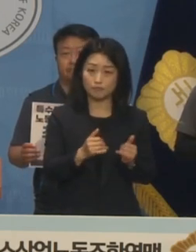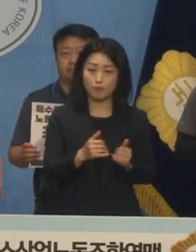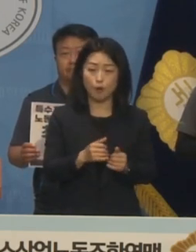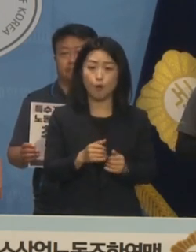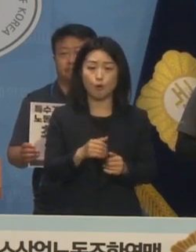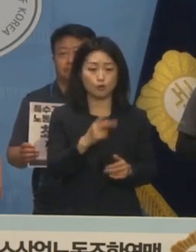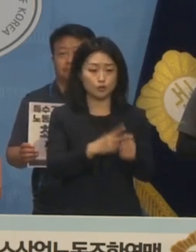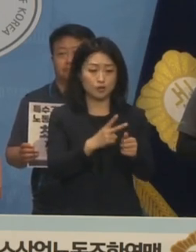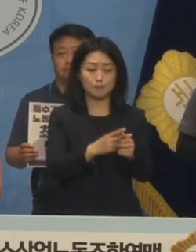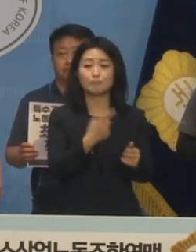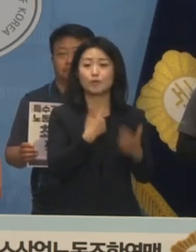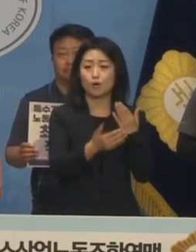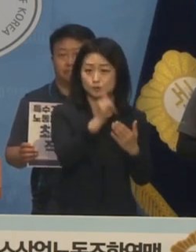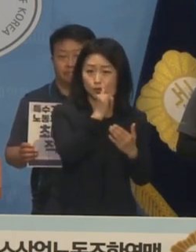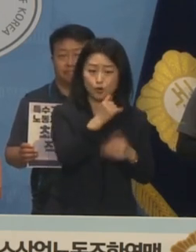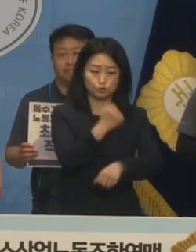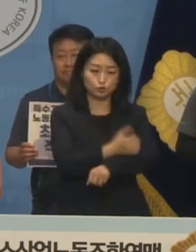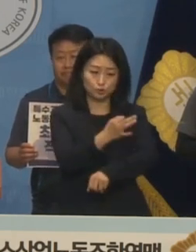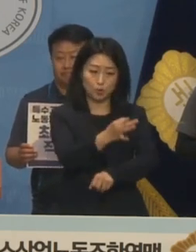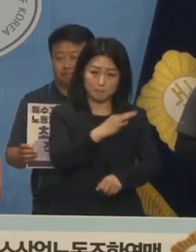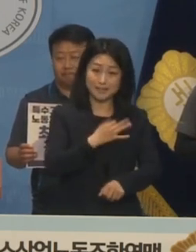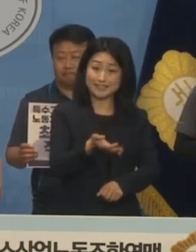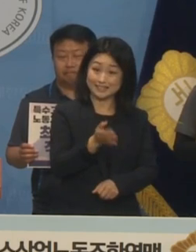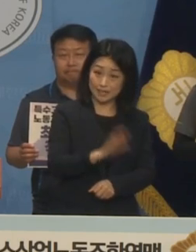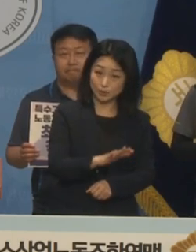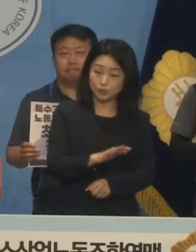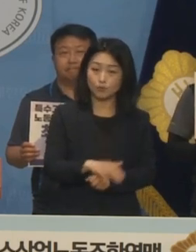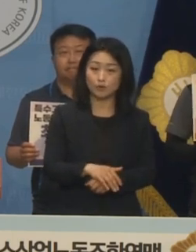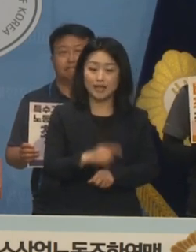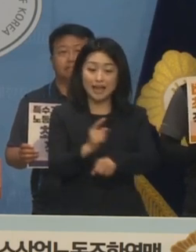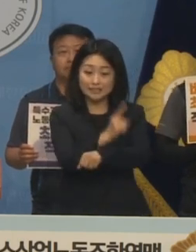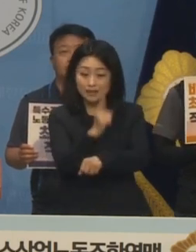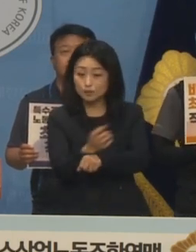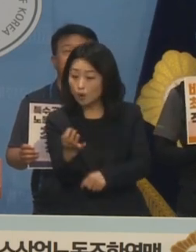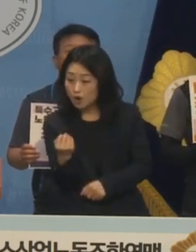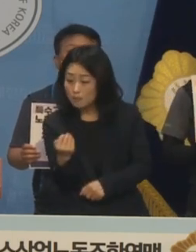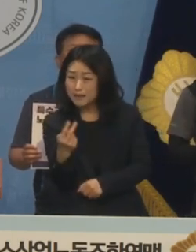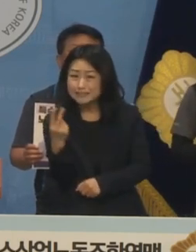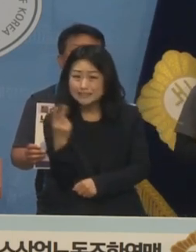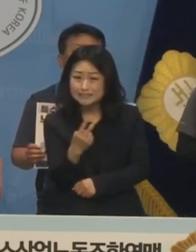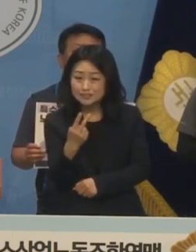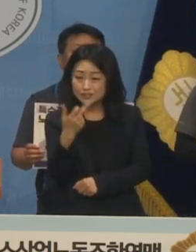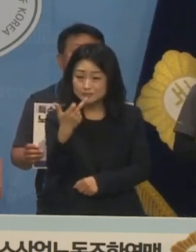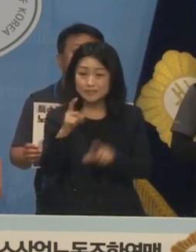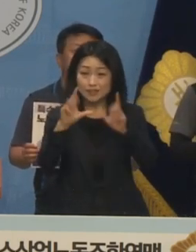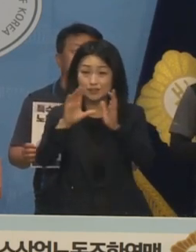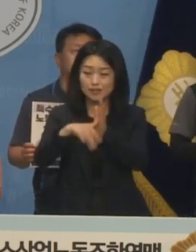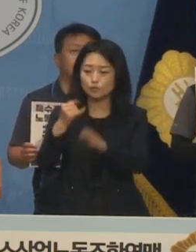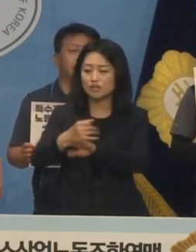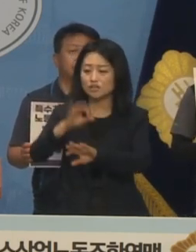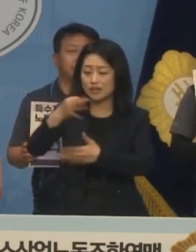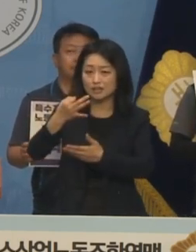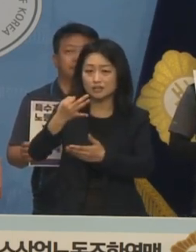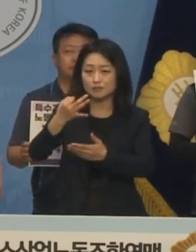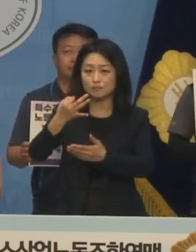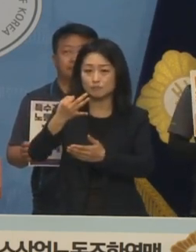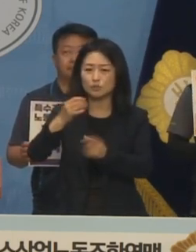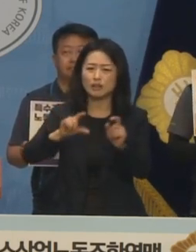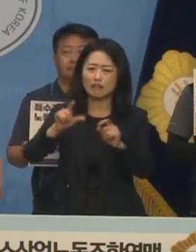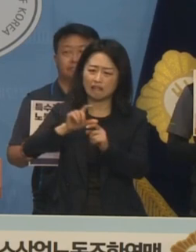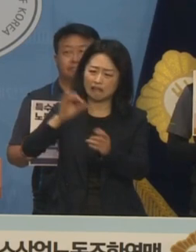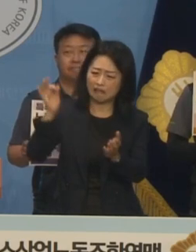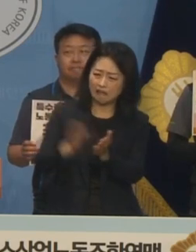있습니다. 왜 우리는 남들처럼 안정적인 임금 구조가 아닐까 의문이 들었습니다. 그러다